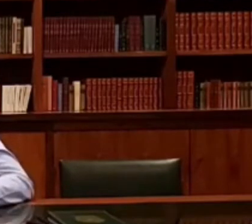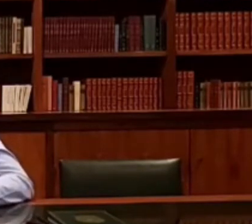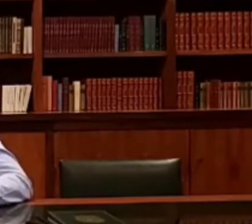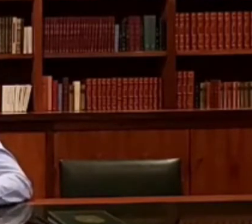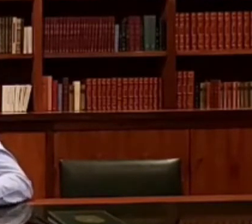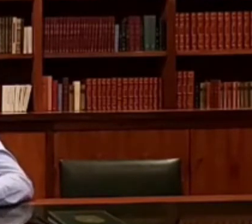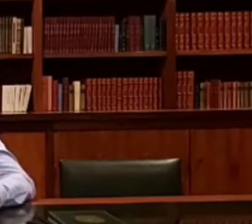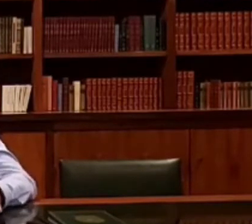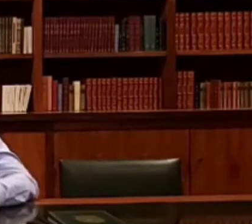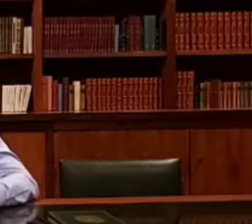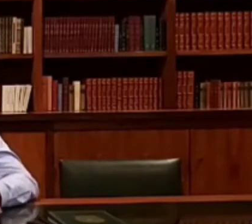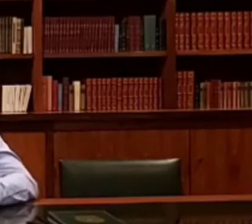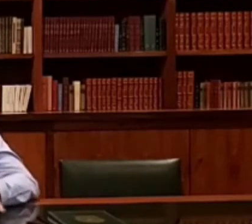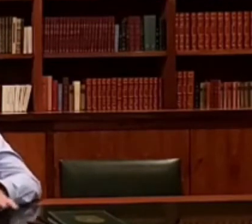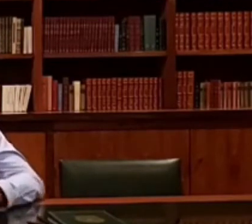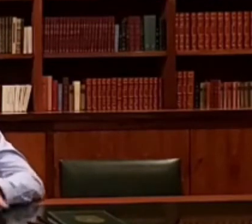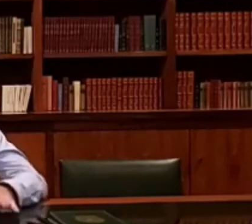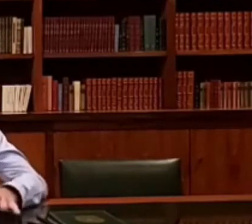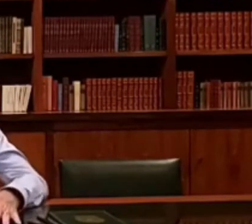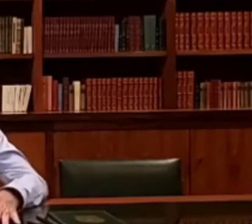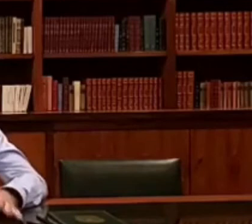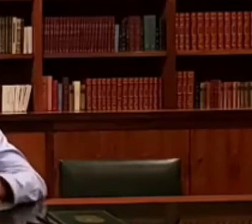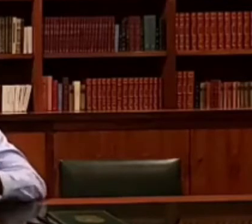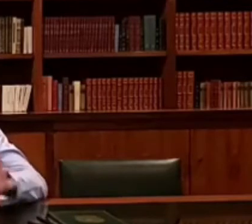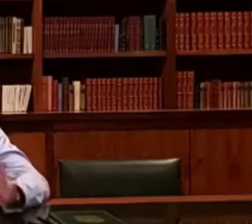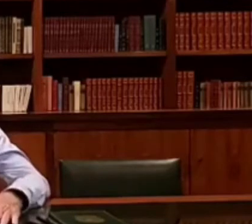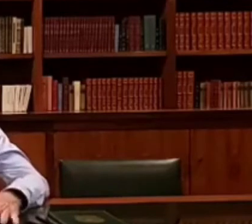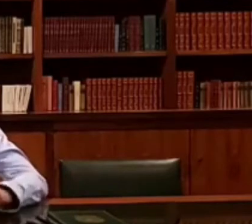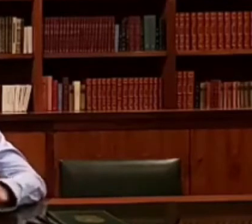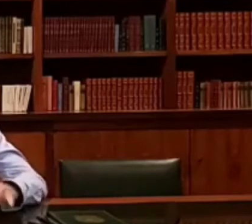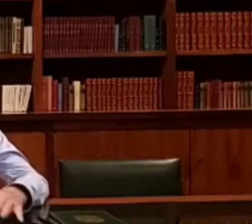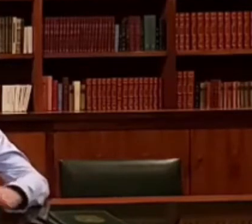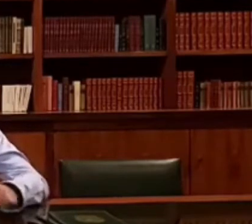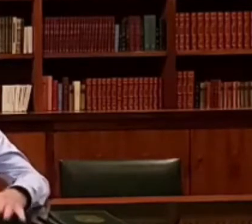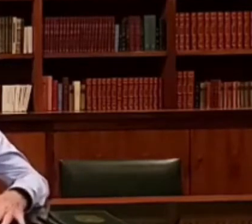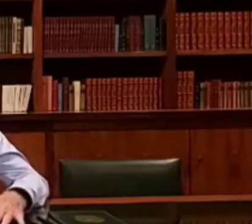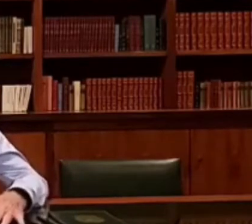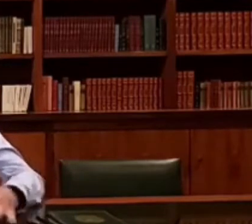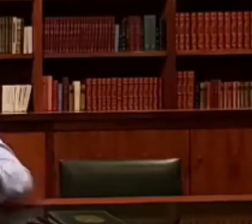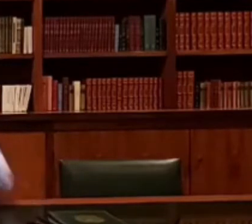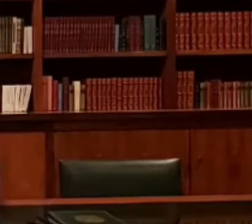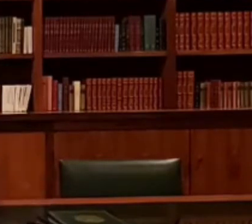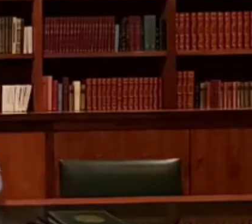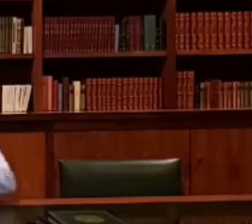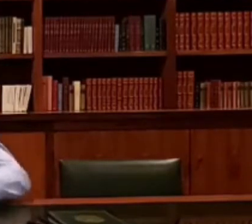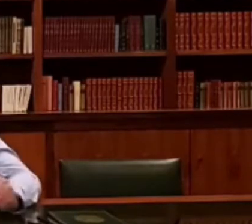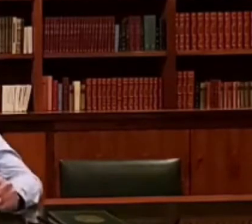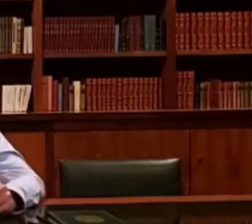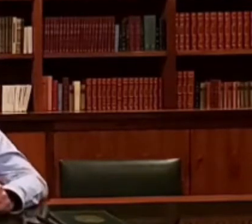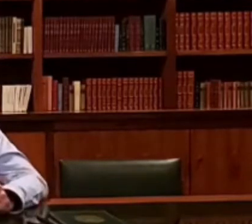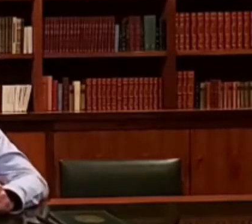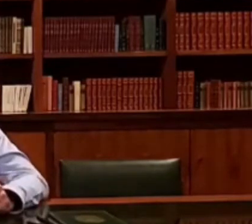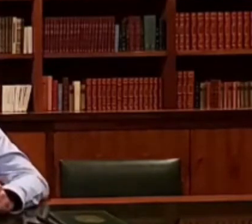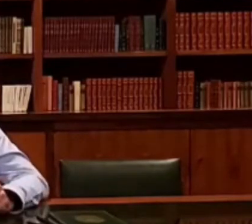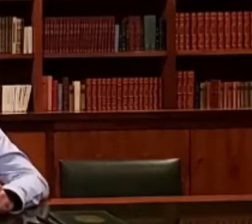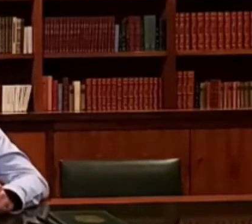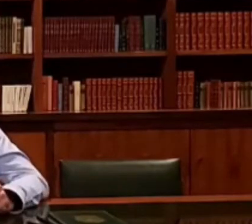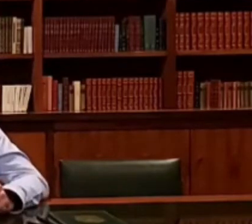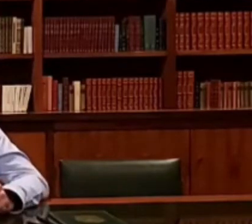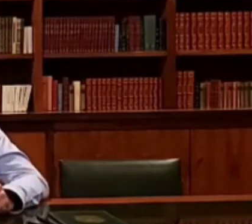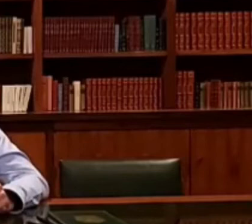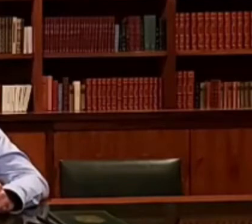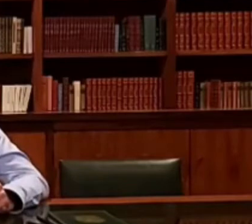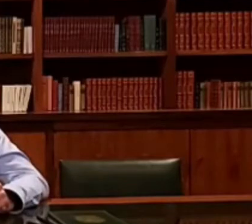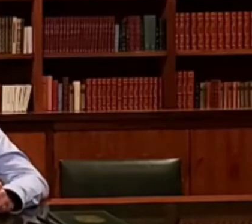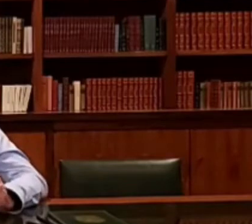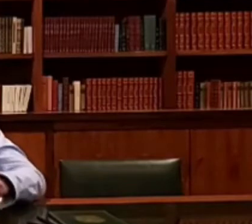coronavírus. E rapidamente uma passagem aqui do que aconteceu na semana, bem rápido, sem entrar em detalhes, e a gente vai ficar aqui aproveitando